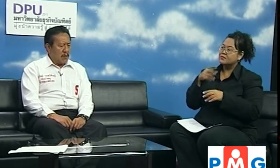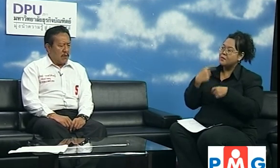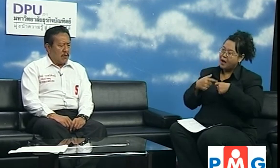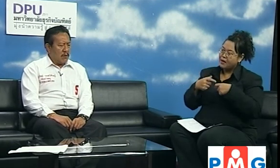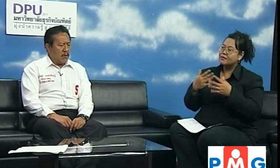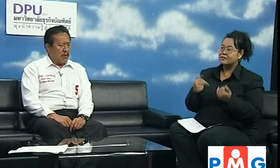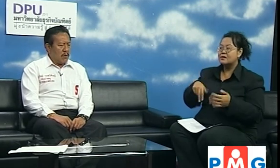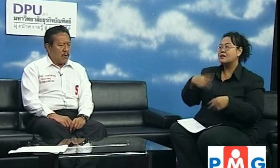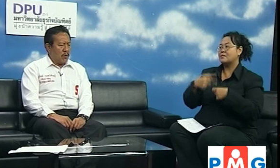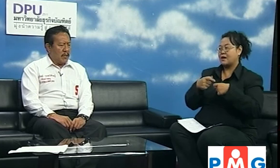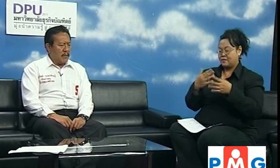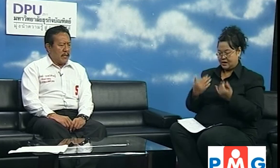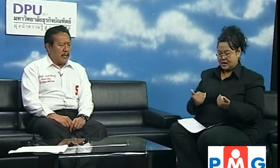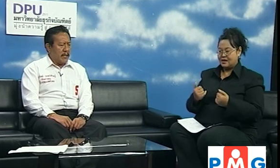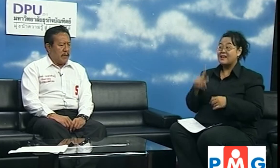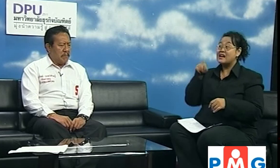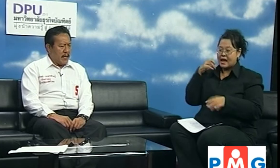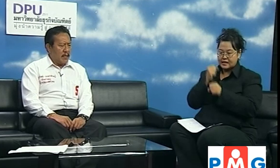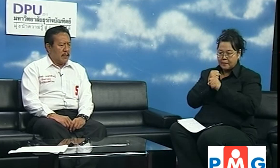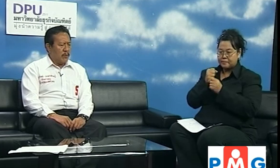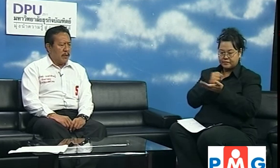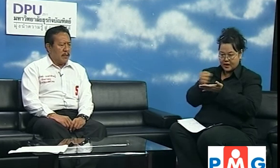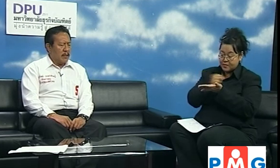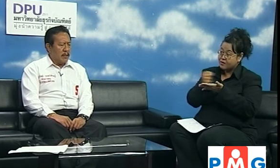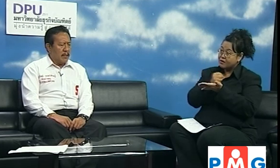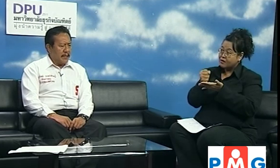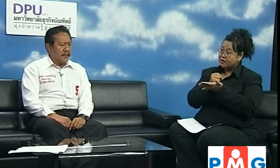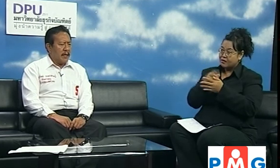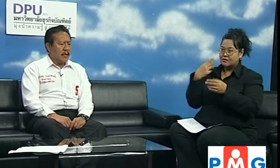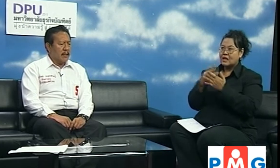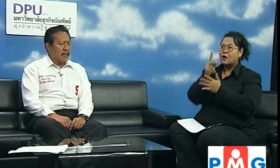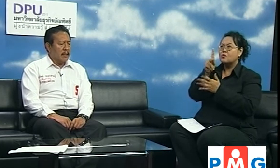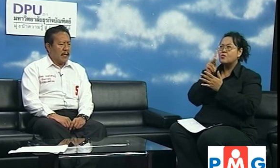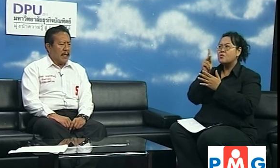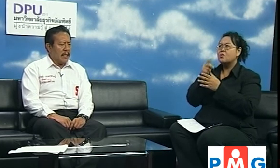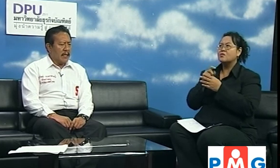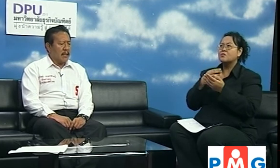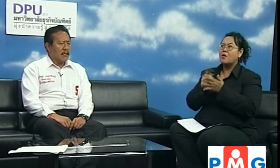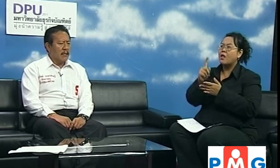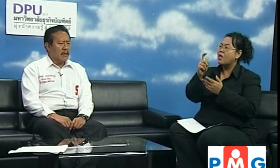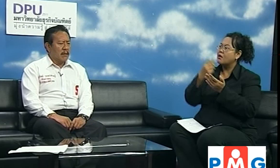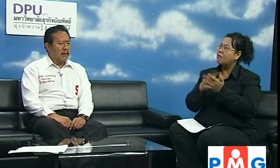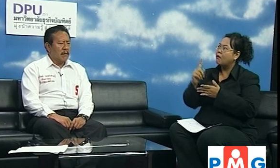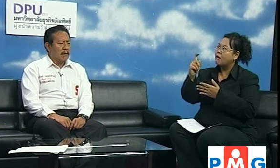แล้วก็คนทถอบดเครดิมีจำนวนนี่เสียในขณะนี้